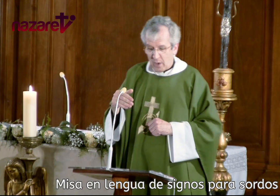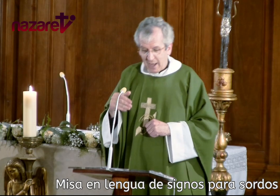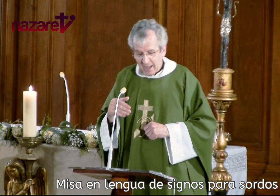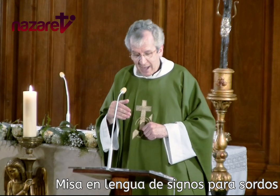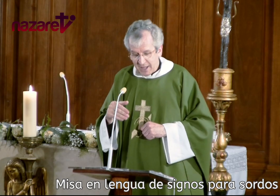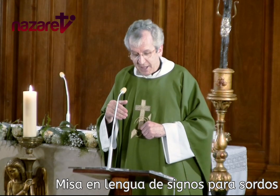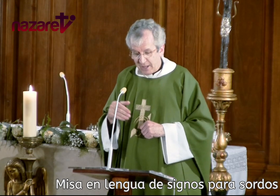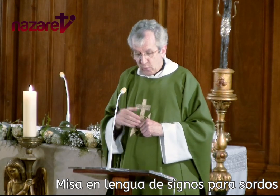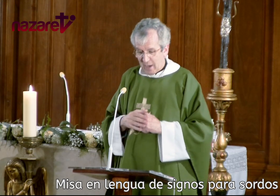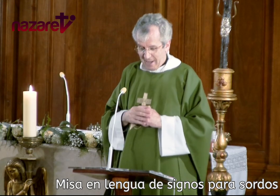anzaldúa